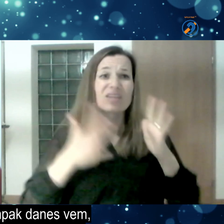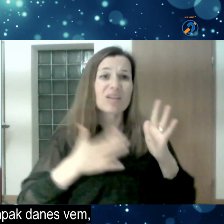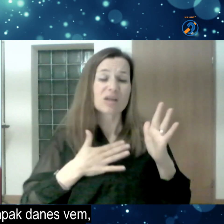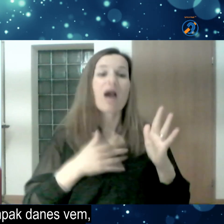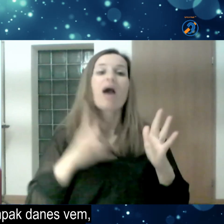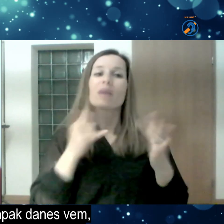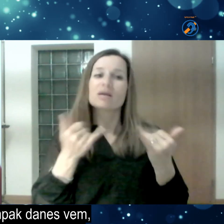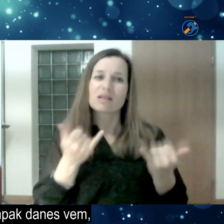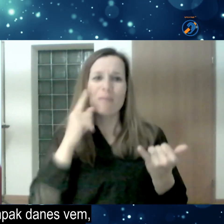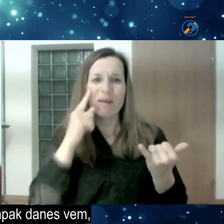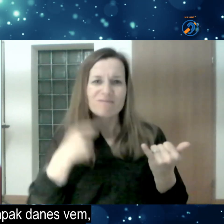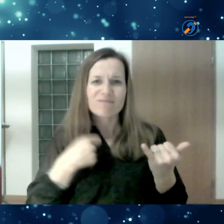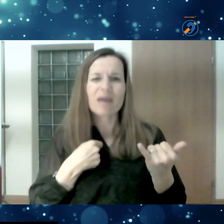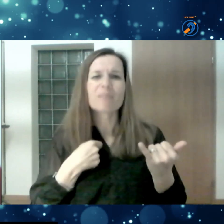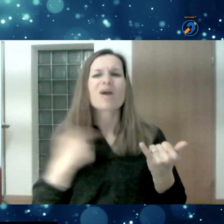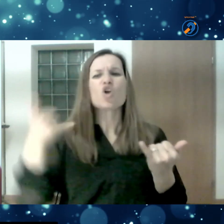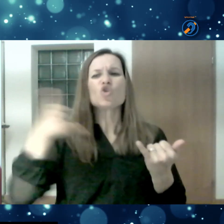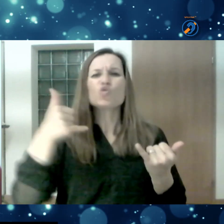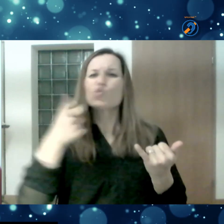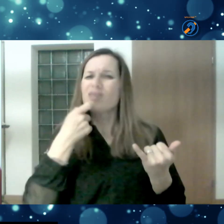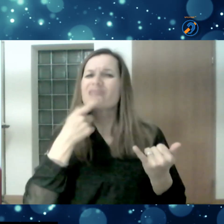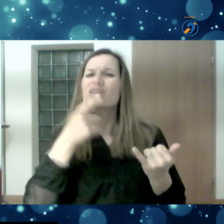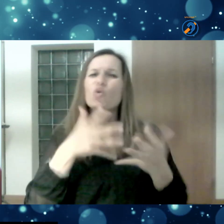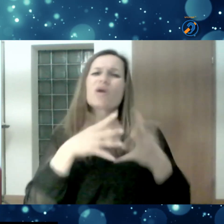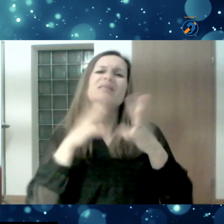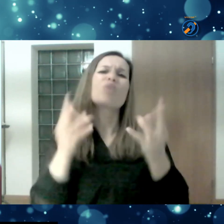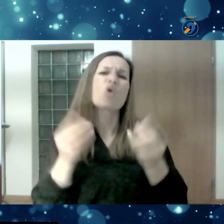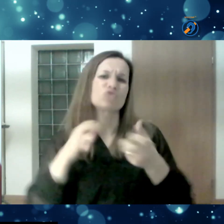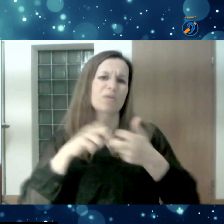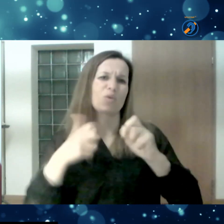jezik en splošen problem vseh naglušnih ljudi.